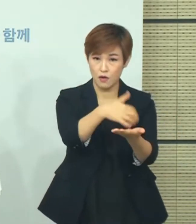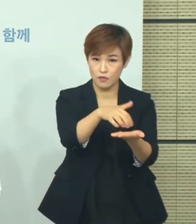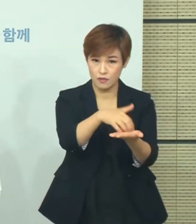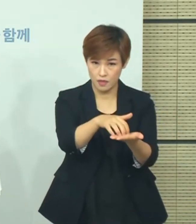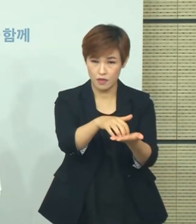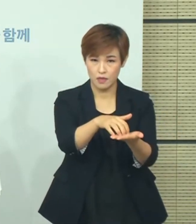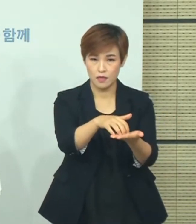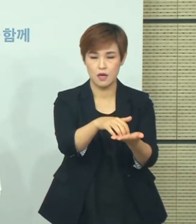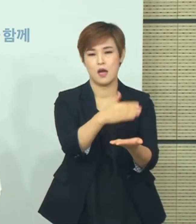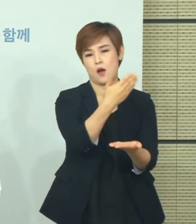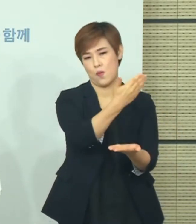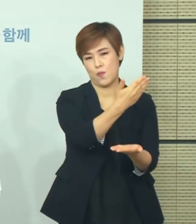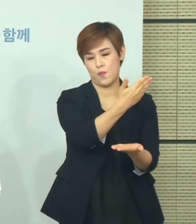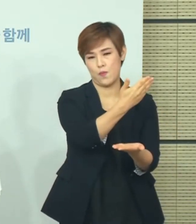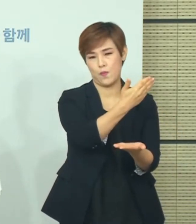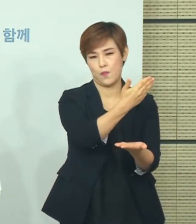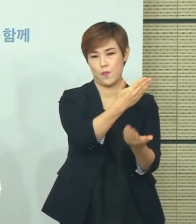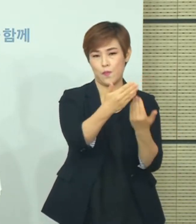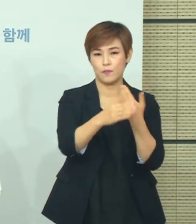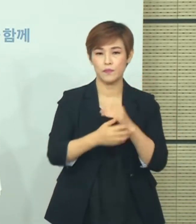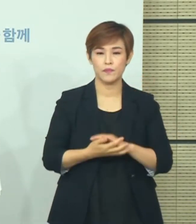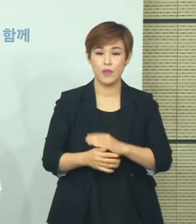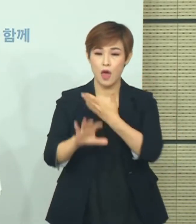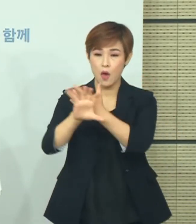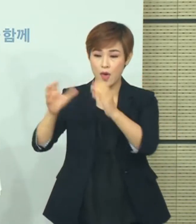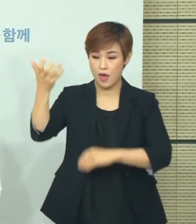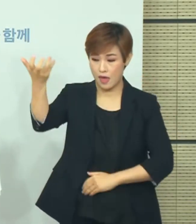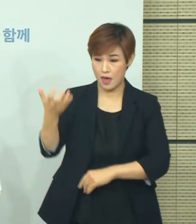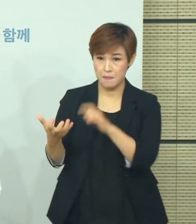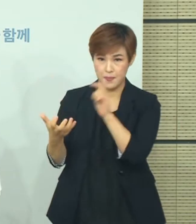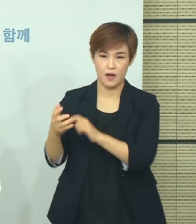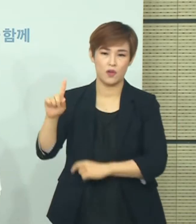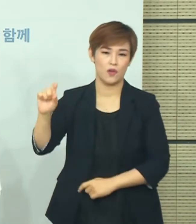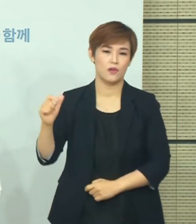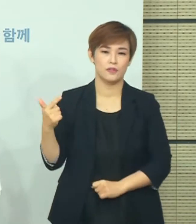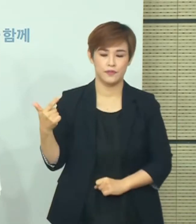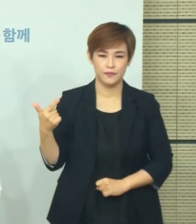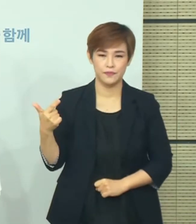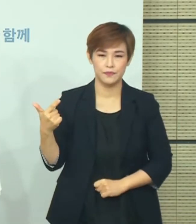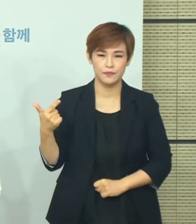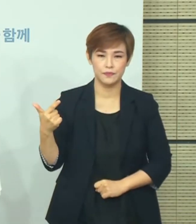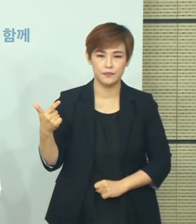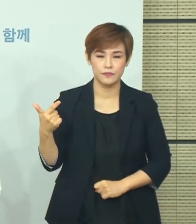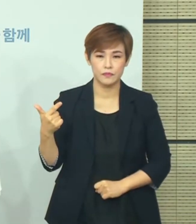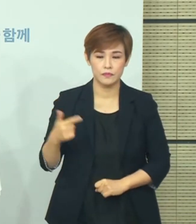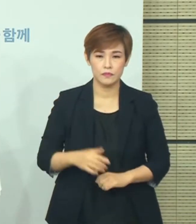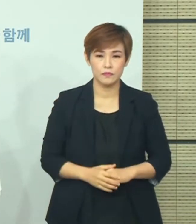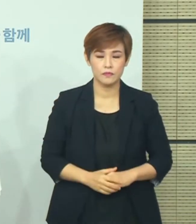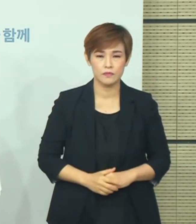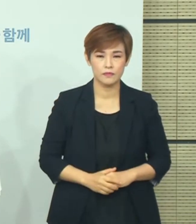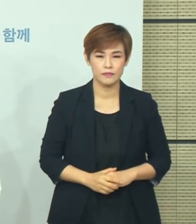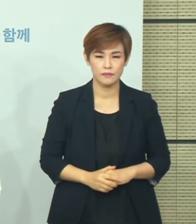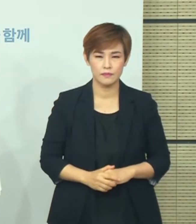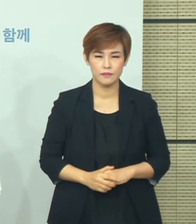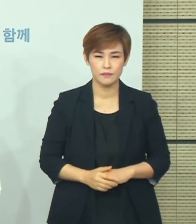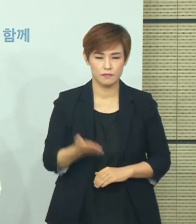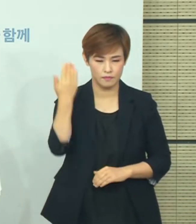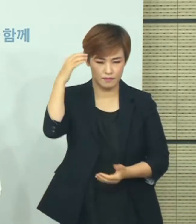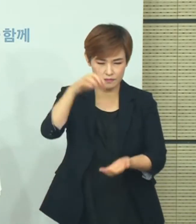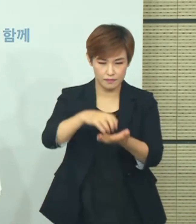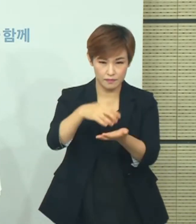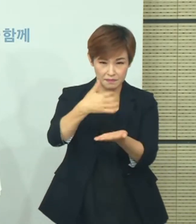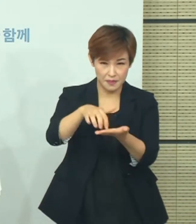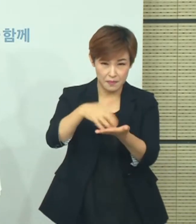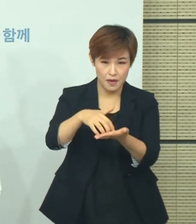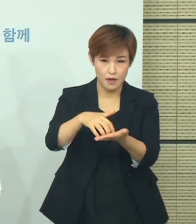신규 확진 환자는 9명이고 신규 해외 유입 사례는 16명입니다. 오늘 0시까지 확진 환자는 총